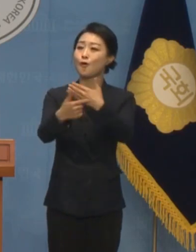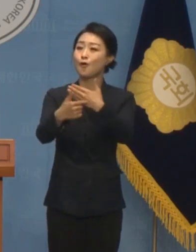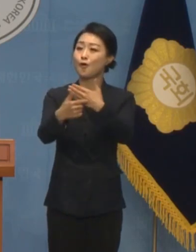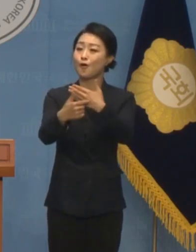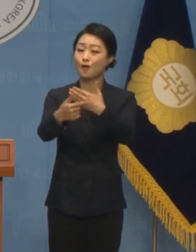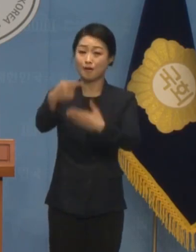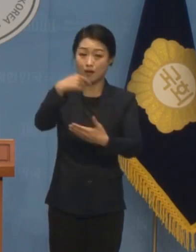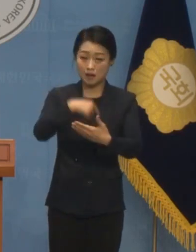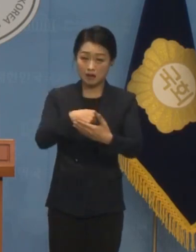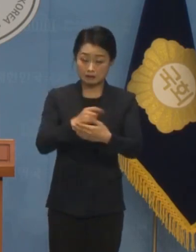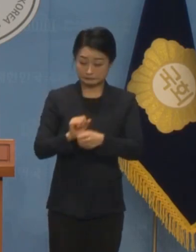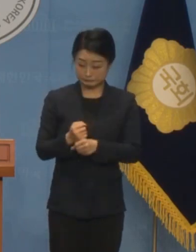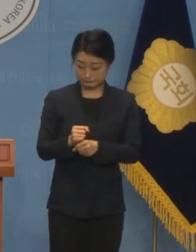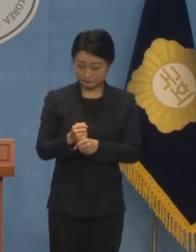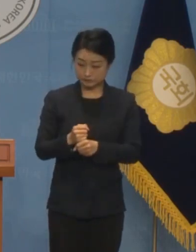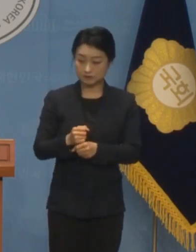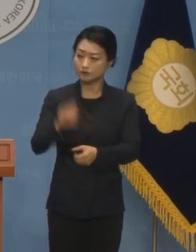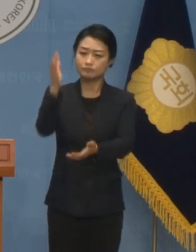말기 바랍니다.